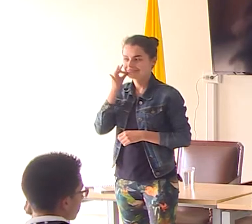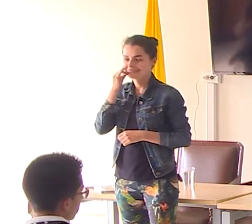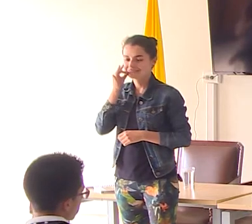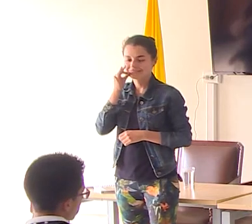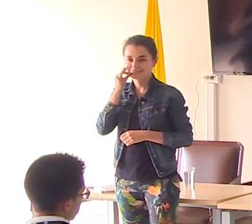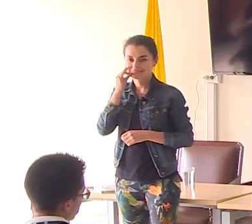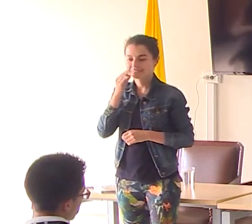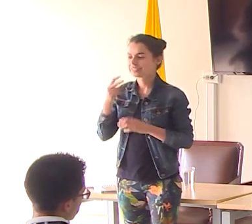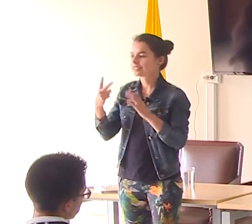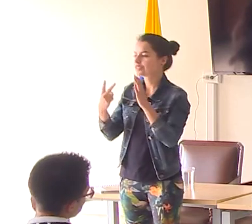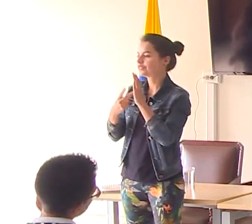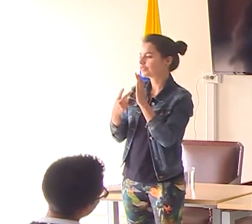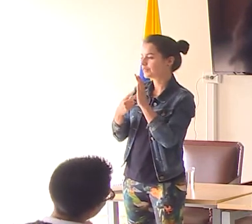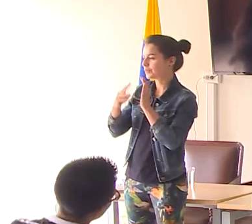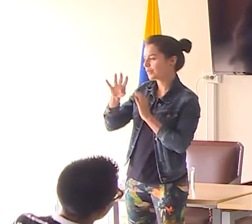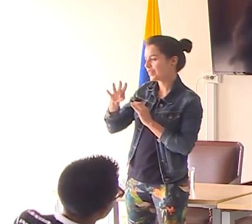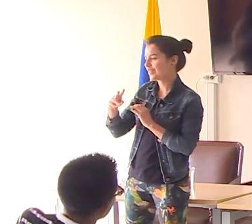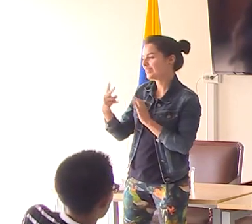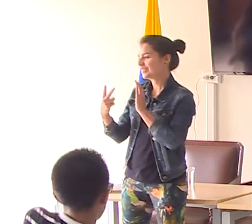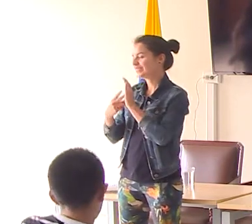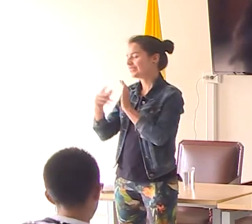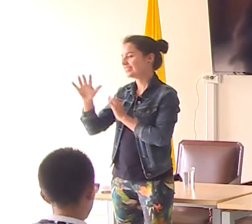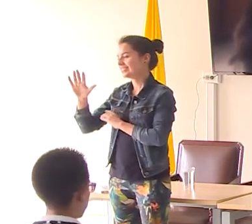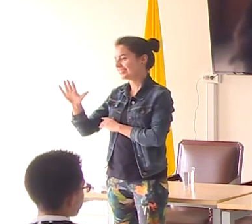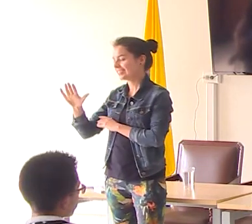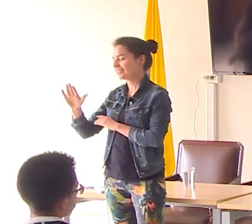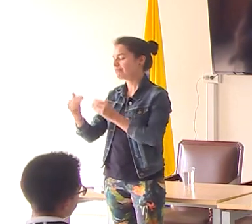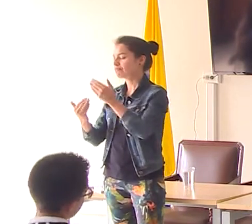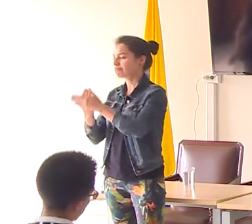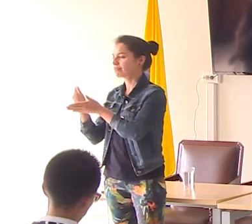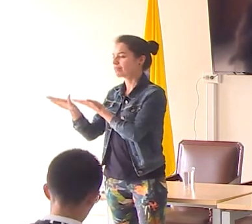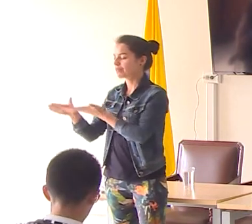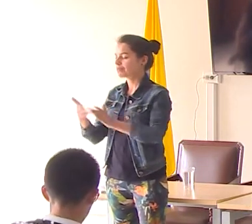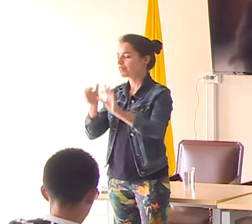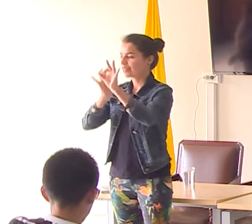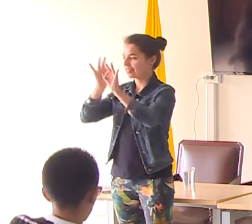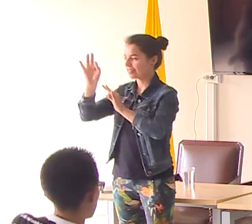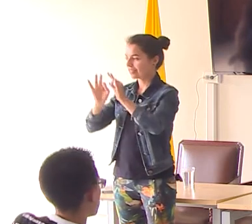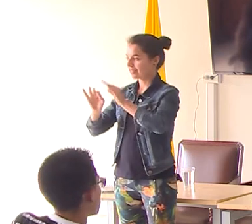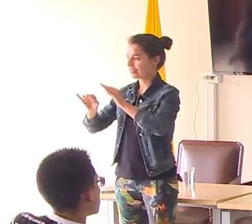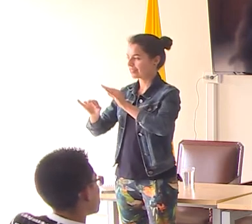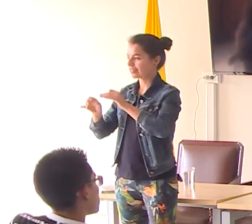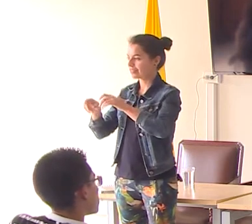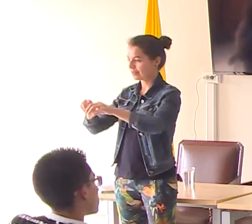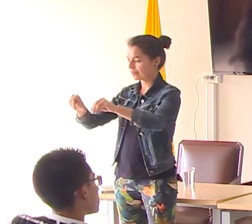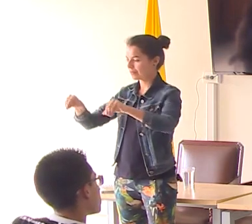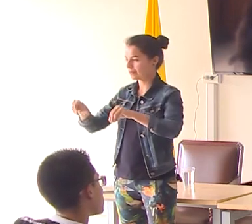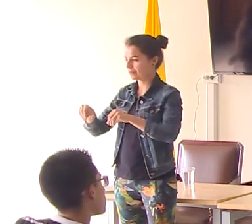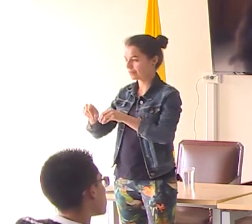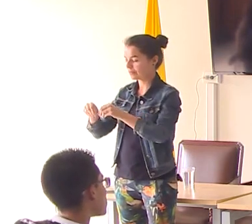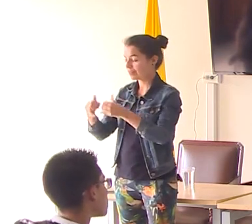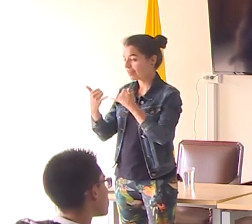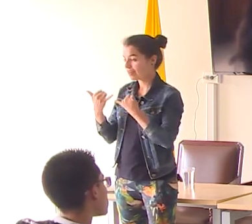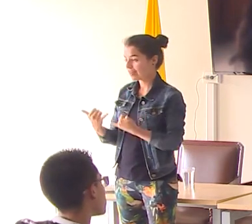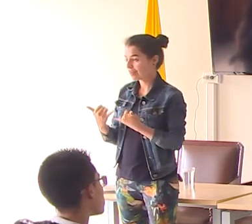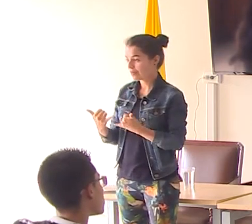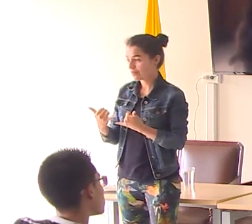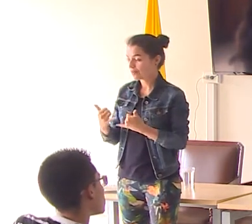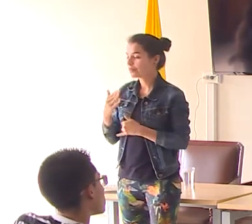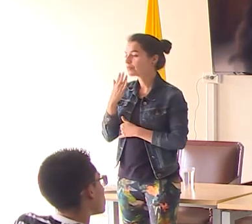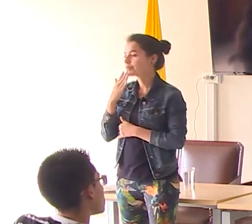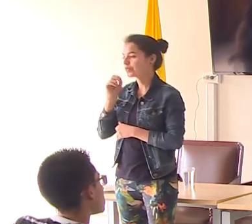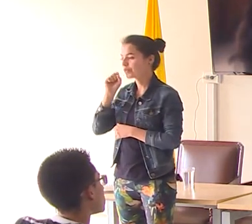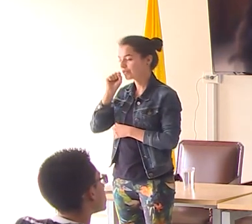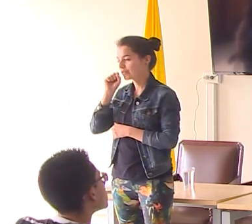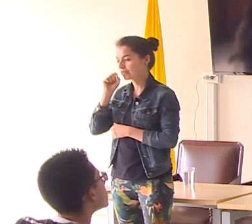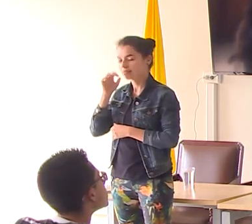2004-2005 pero que actualmente ya pueden decirse son suelos urbanos pero que están muchos de ellos estaban localizados en